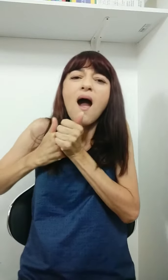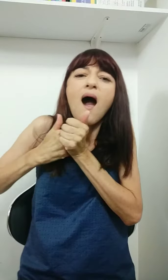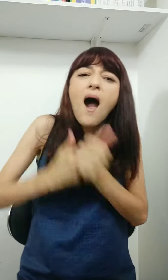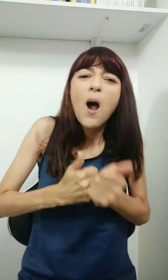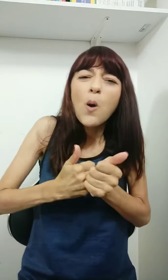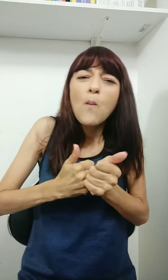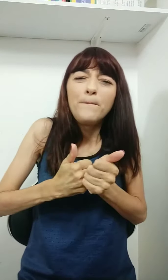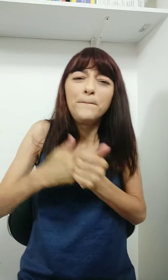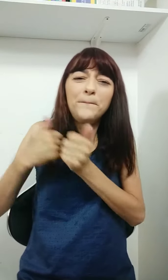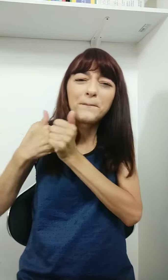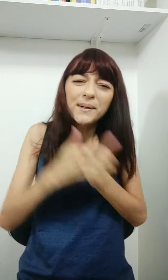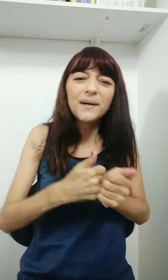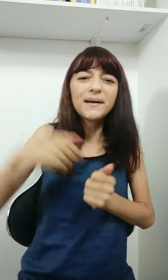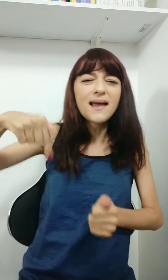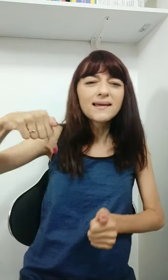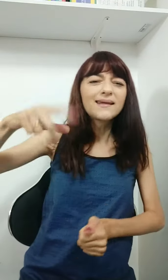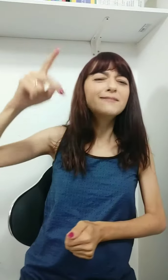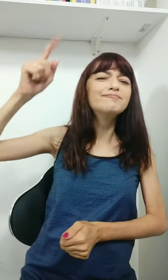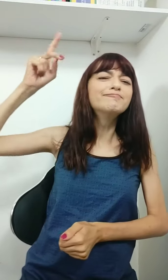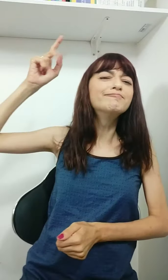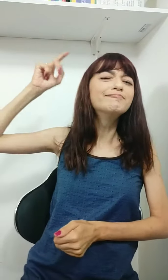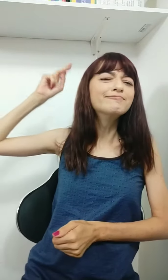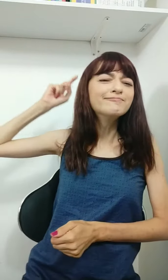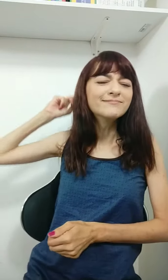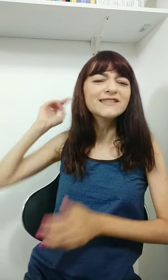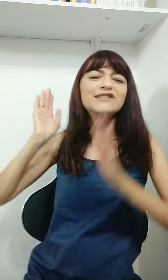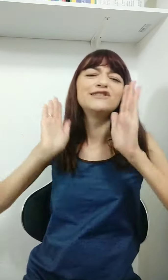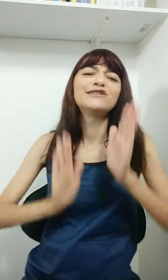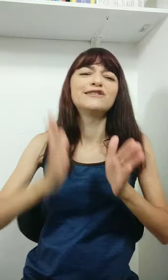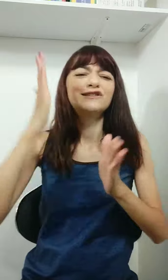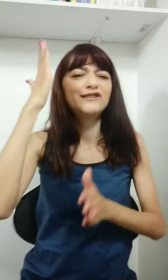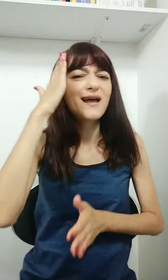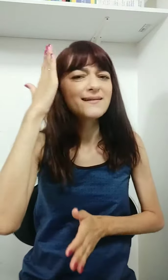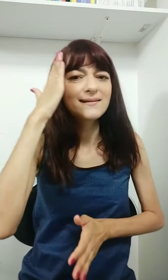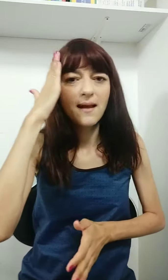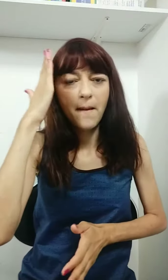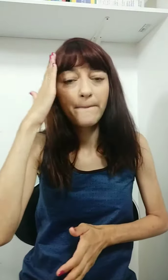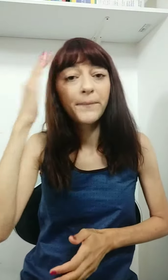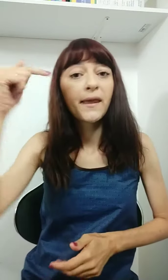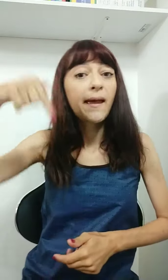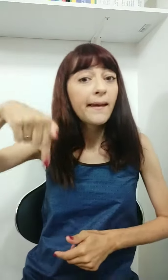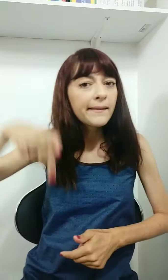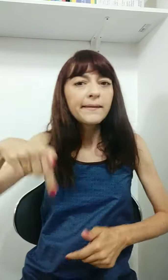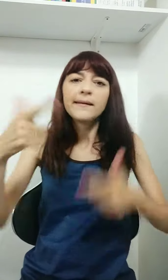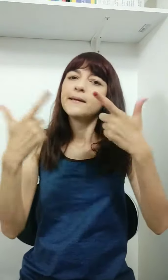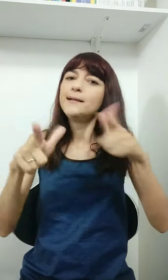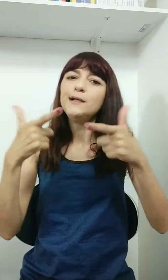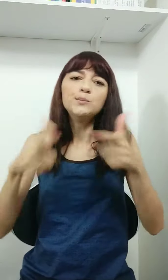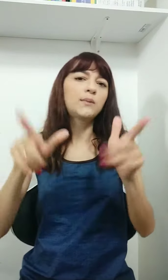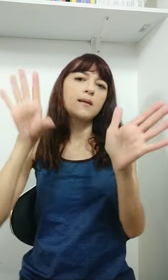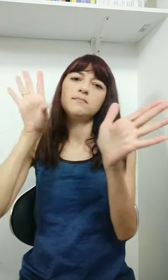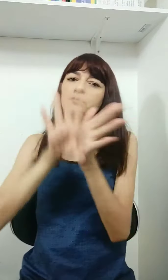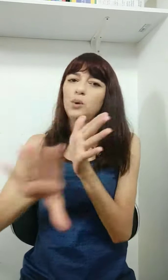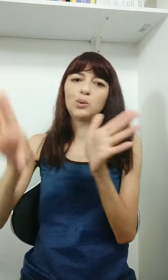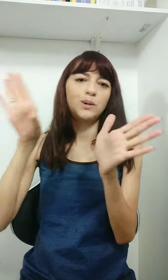traga esse contexto, esteja ali acompanhando ali, né, o que eu estou sinalizando, mas quem me segue desde o início